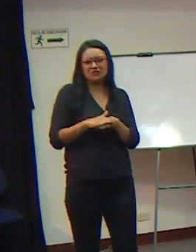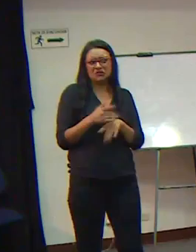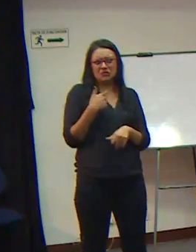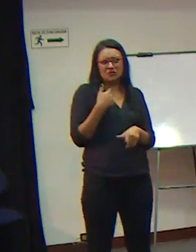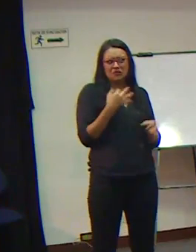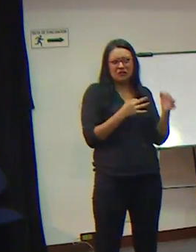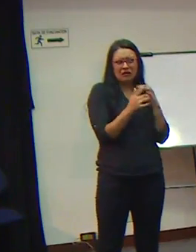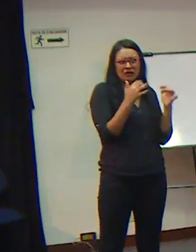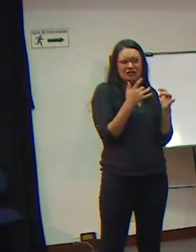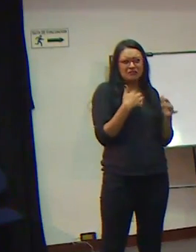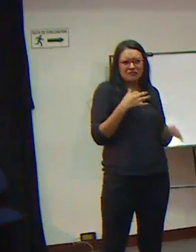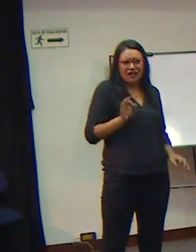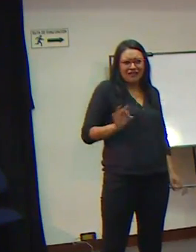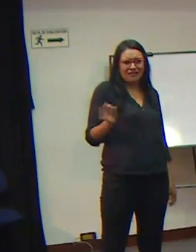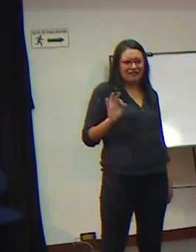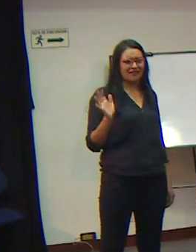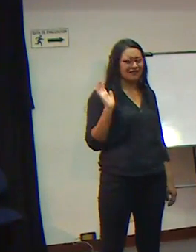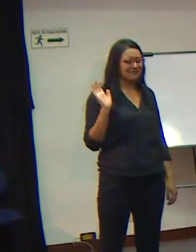la guerra,